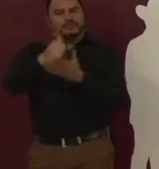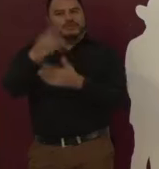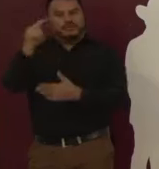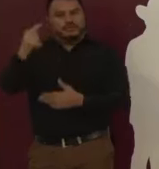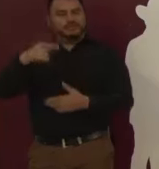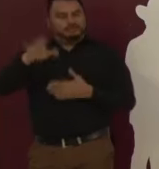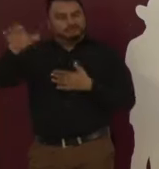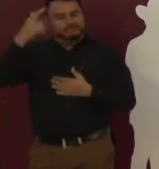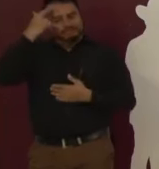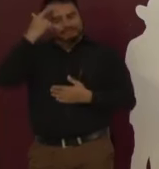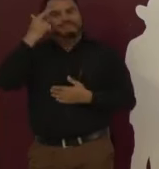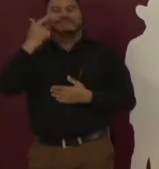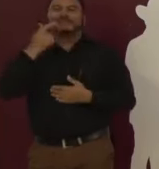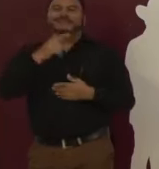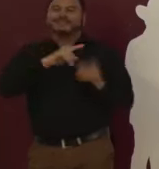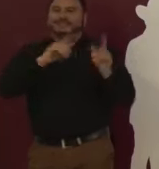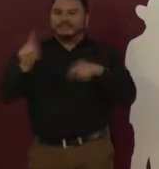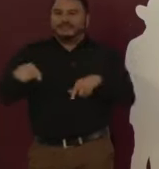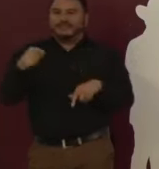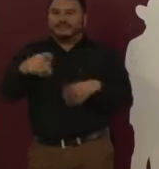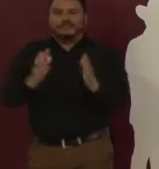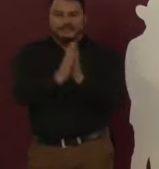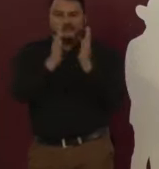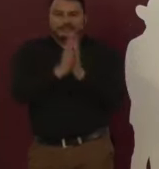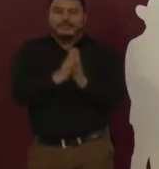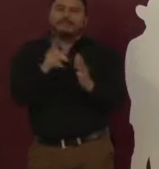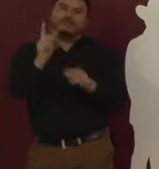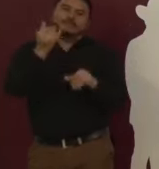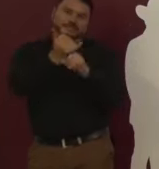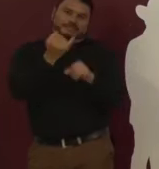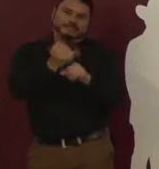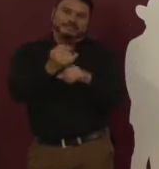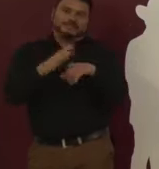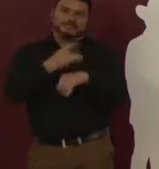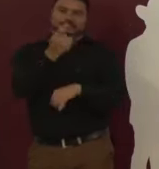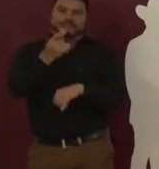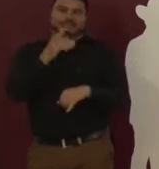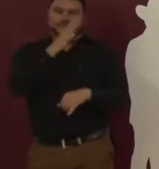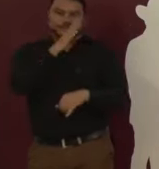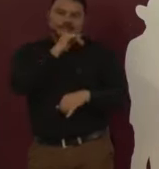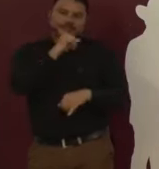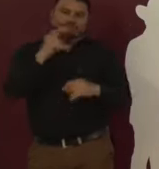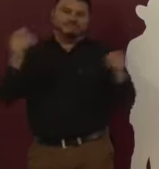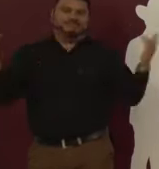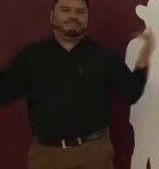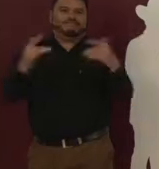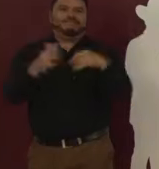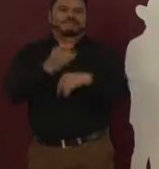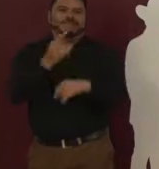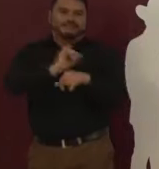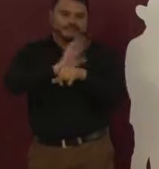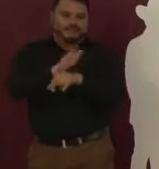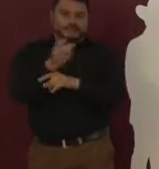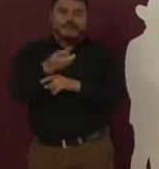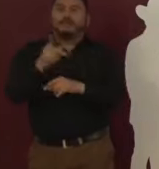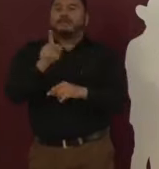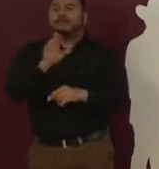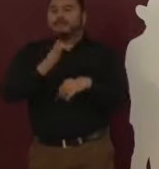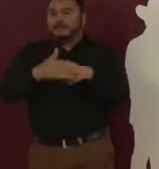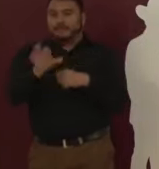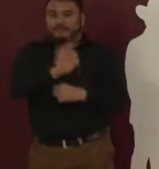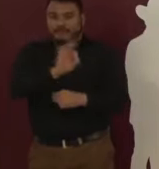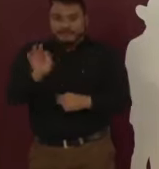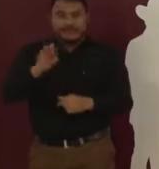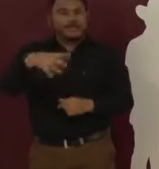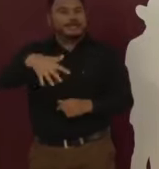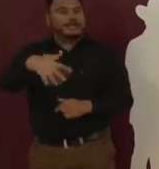Tijuana. Vamos a tenerlo que hacer de manera virtual por la contingencia que tenemos, pero pues este 15 de septiembre van